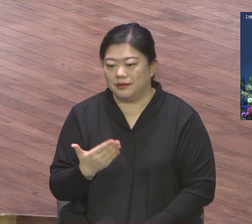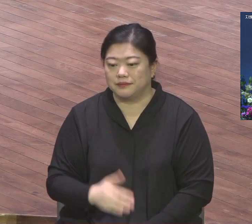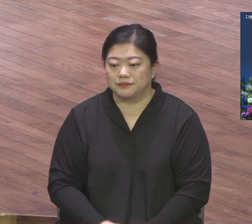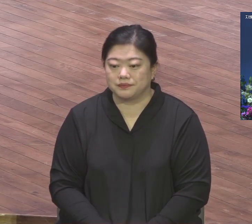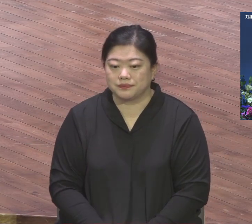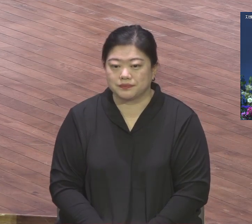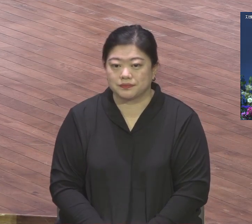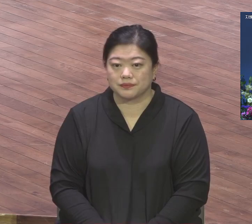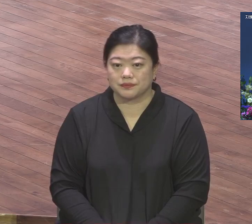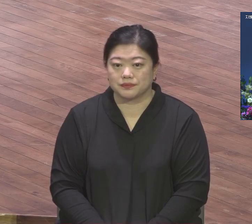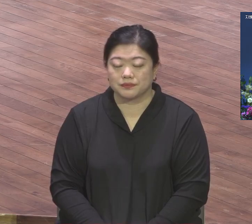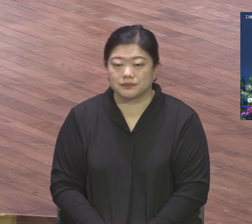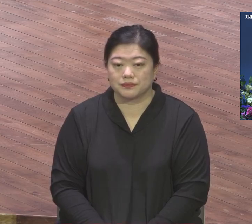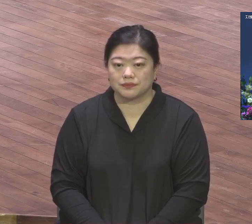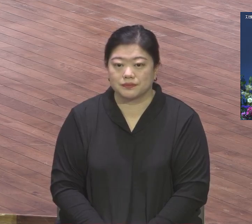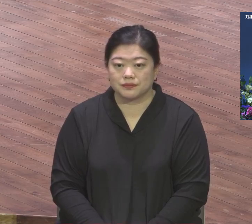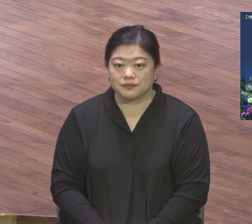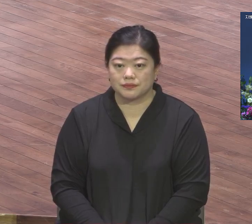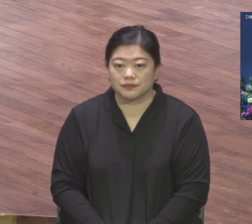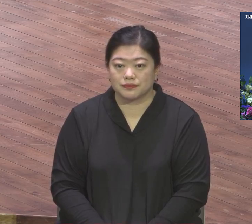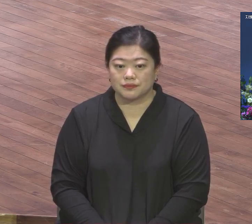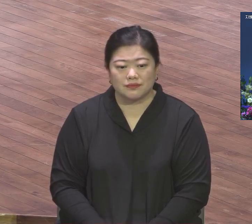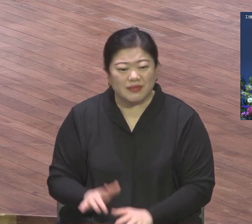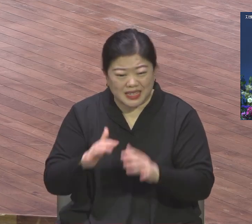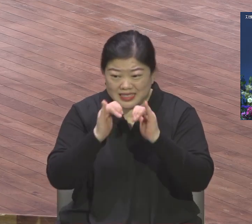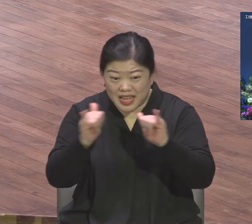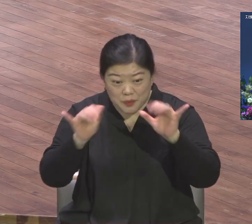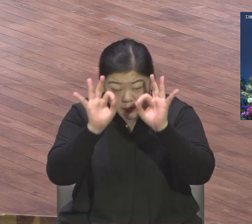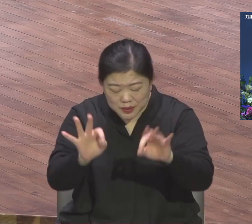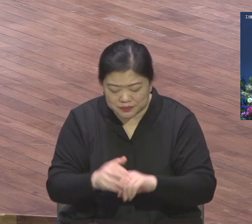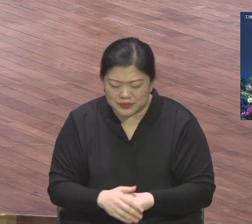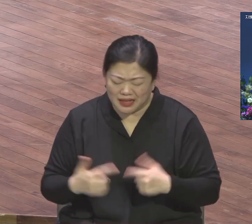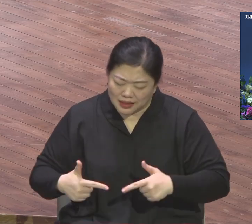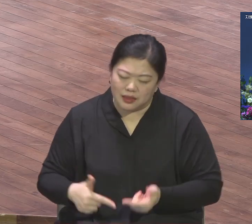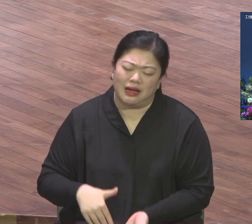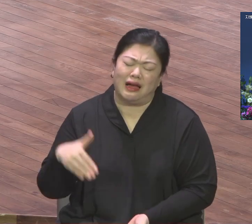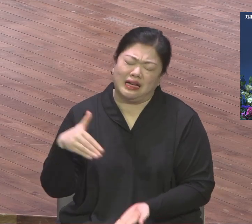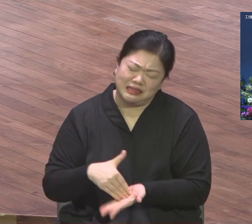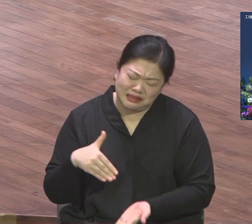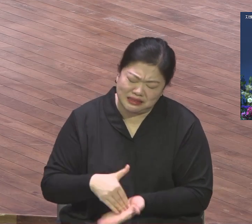달라져요. 왜 여러분 실패합니까? 왜 후회합니까? 왜 안 됩니까?